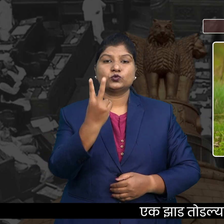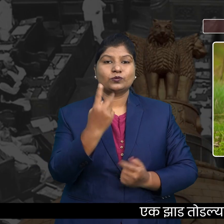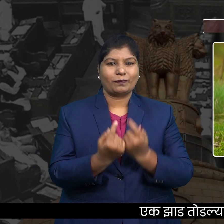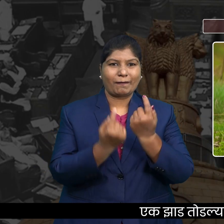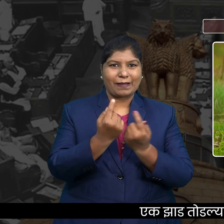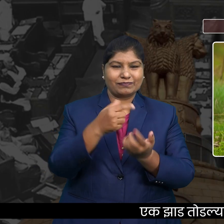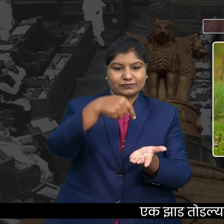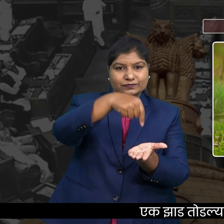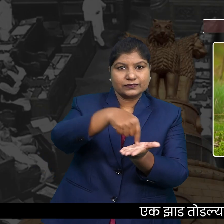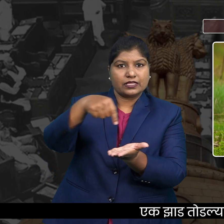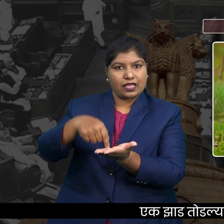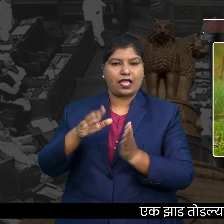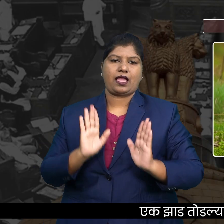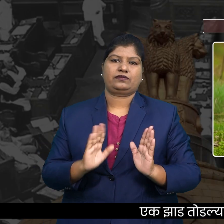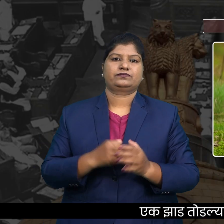लावावीत.